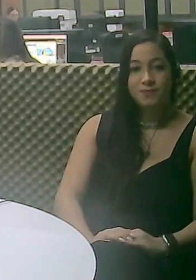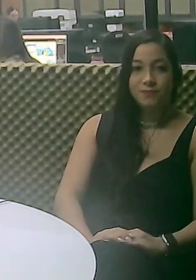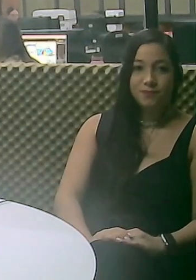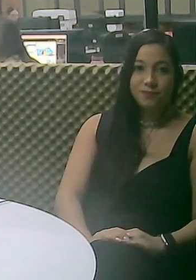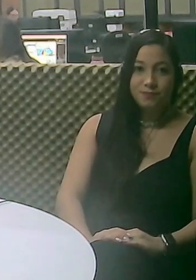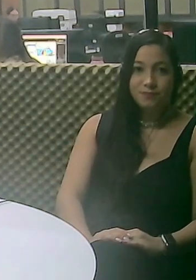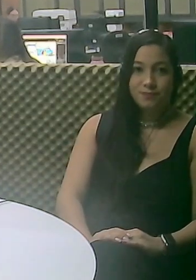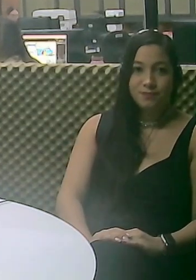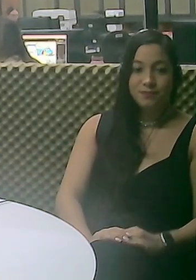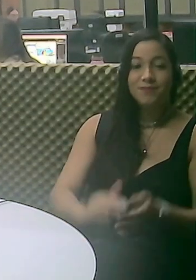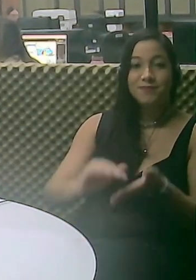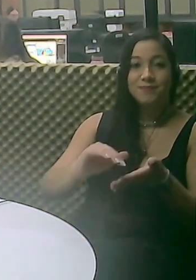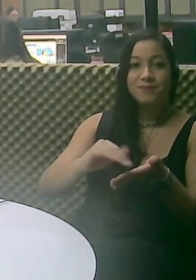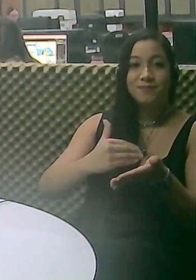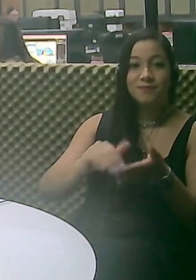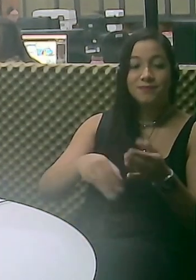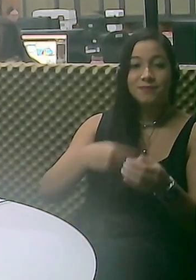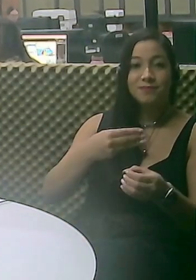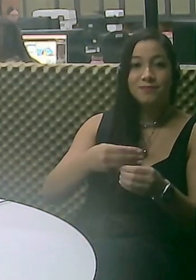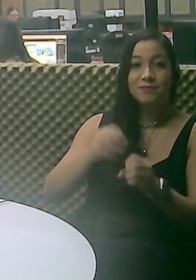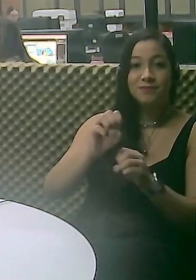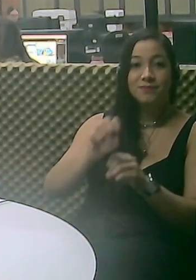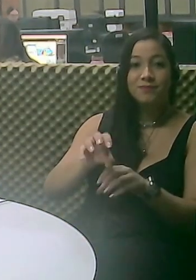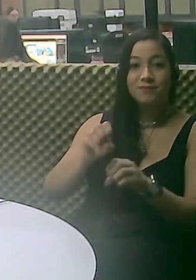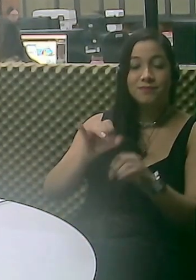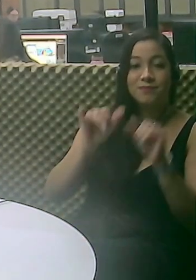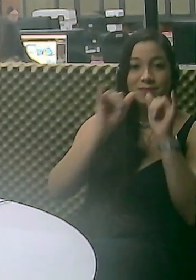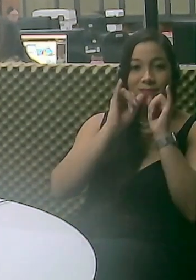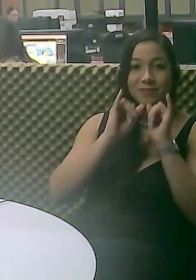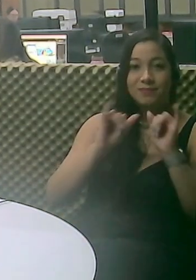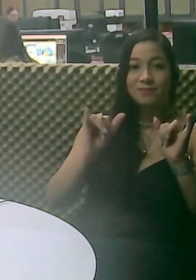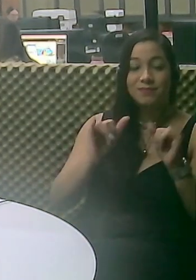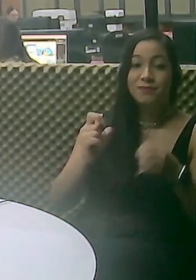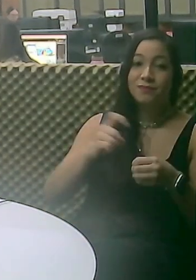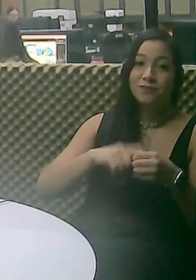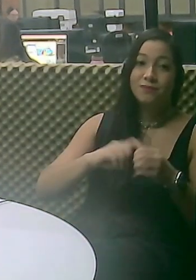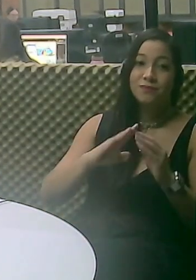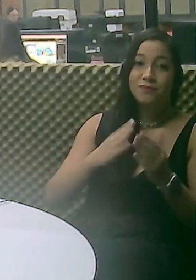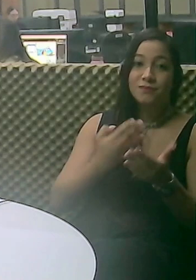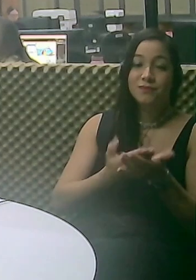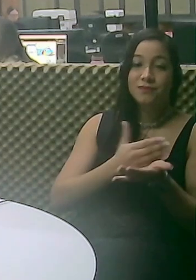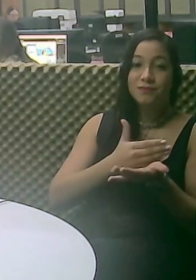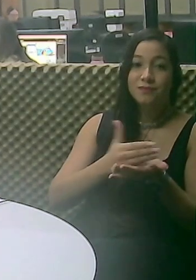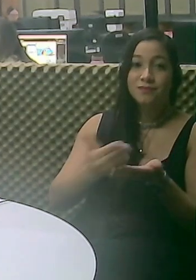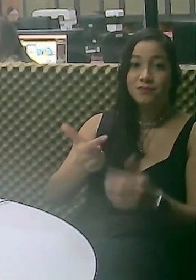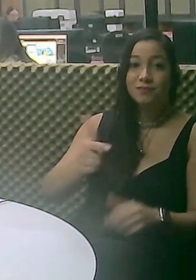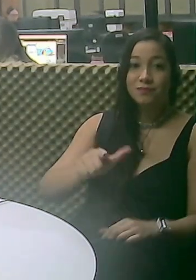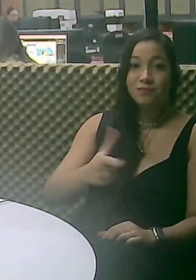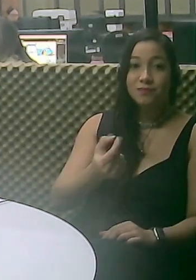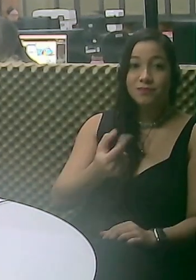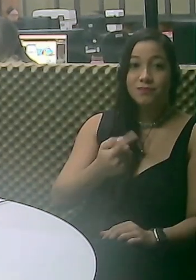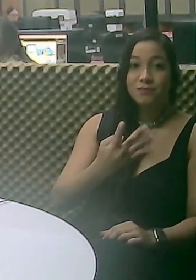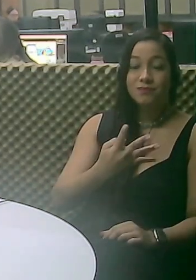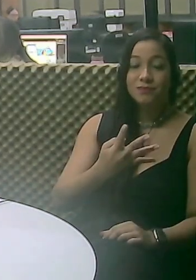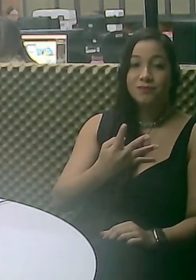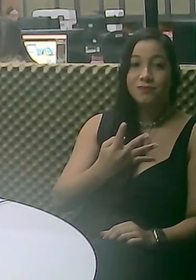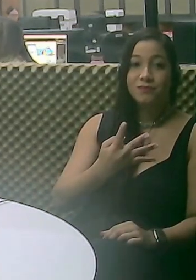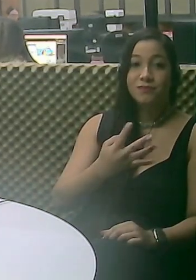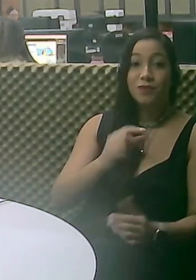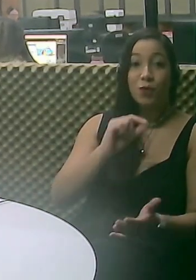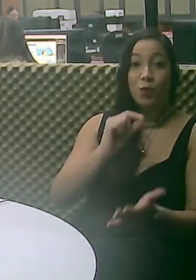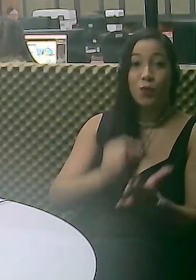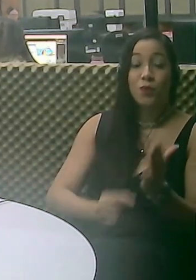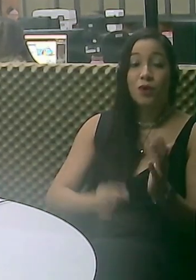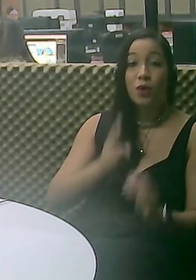notícias. A Secretaria Municipal de Educação informa que, diante da volta às aulas, em 2024, garantiu, por meio de